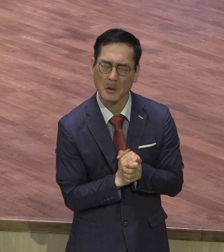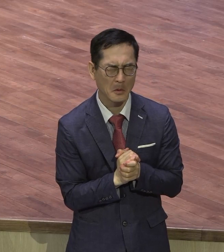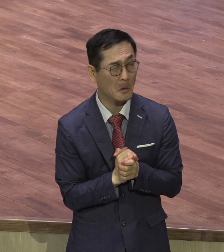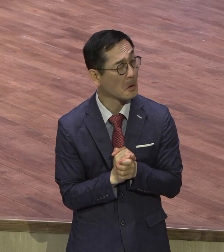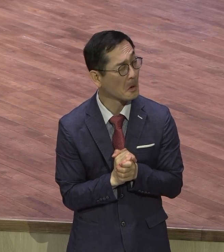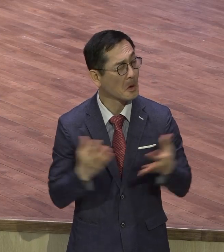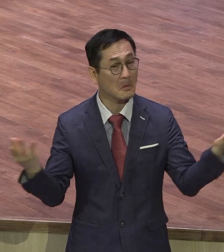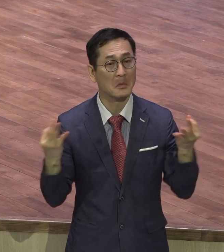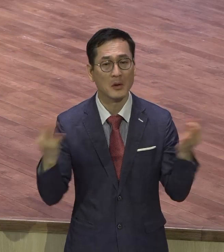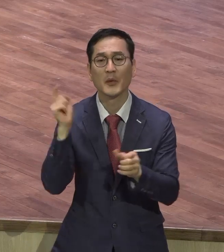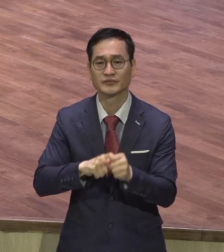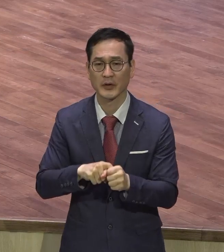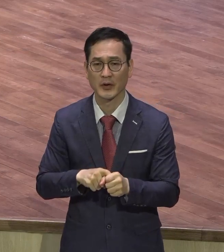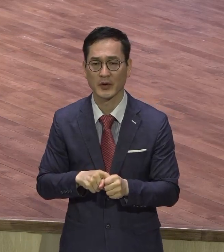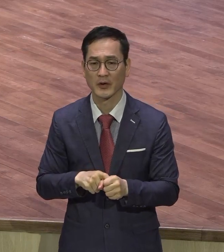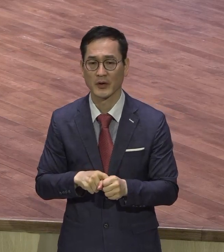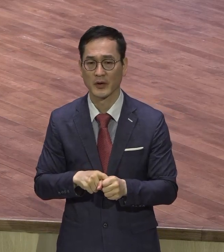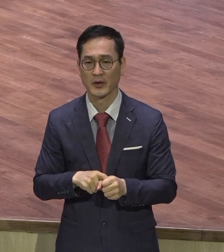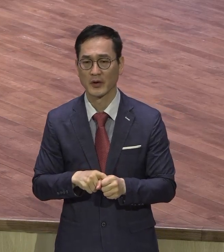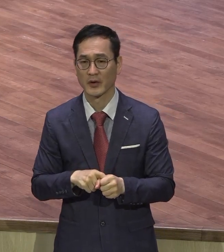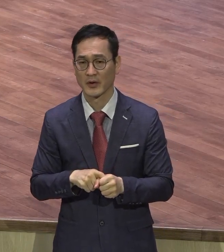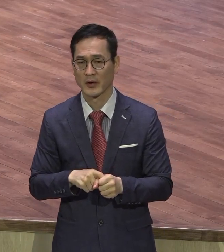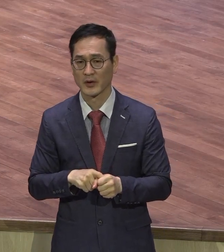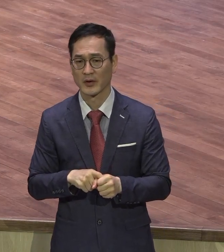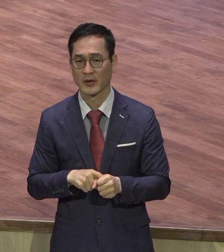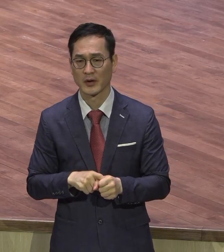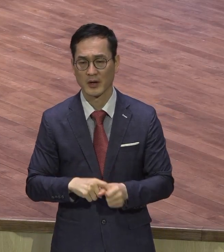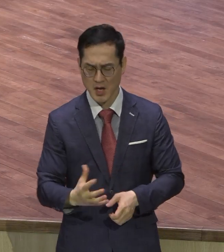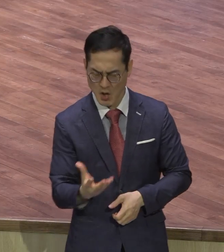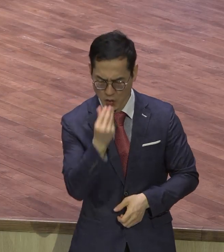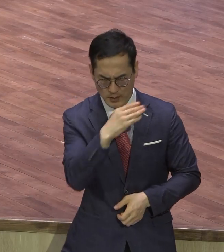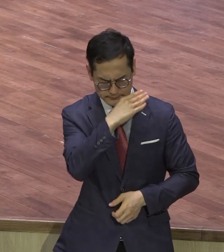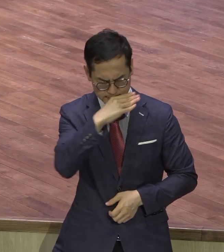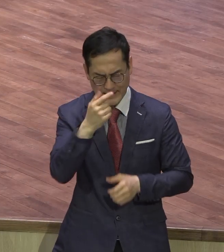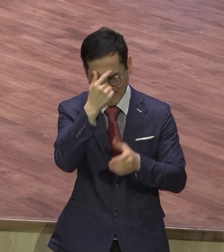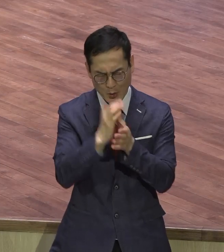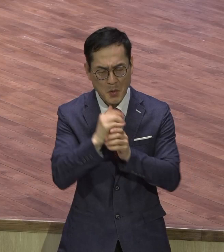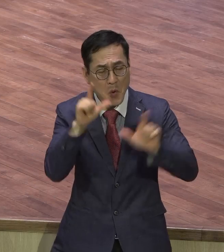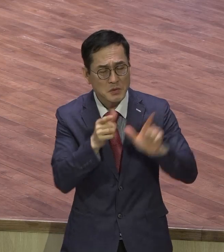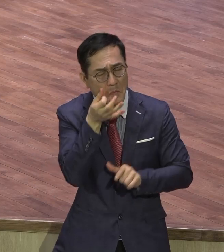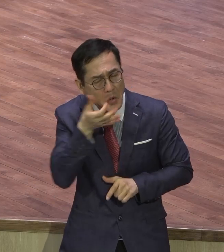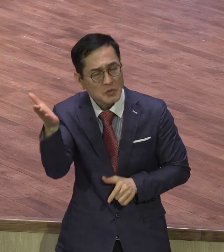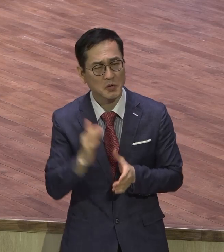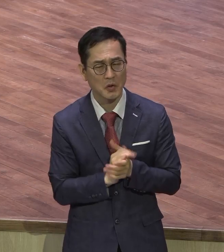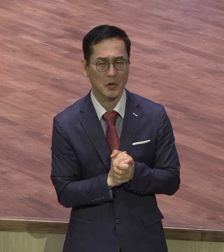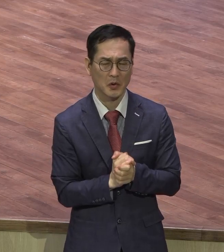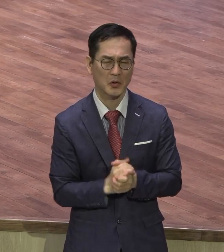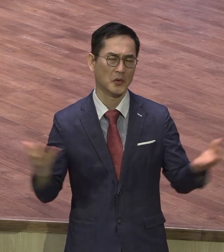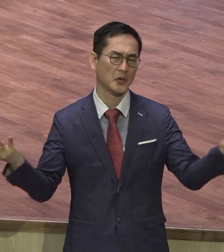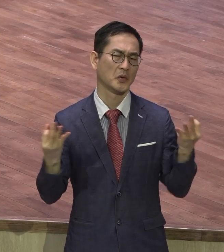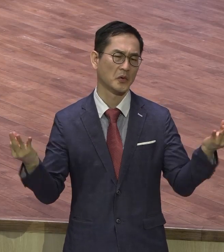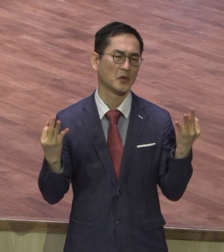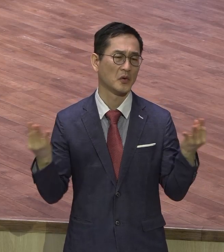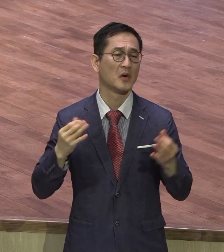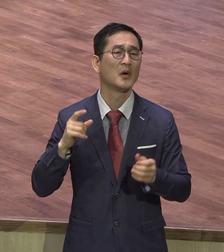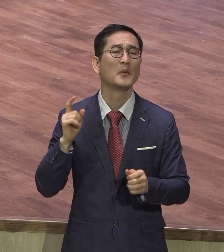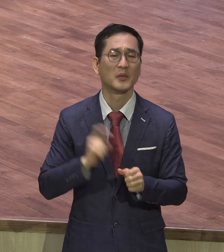아니라 사람들이 자기를 볼 때 경건하게 기도하는 분이구나, 그걸 나타내기